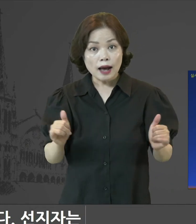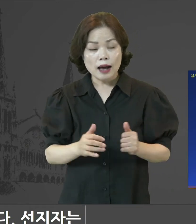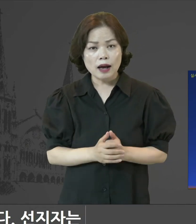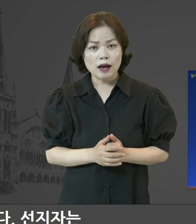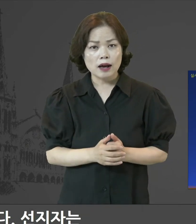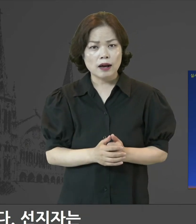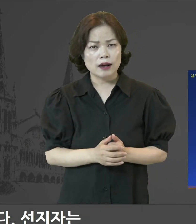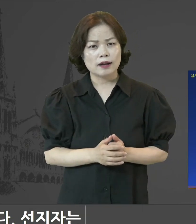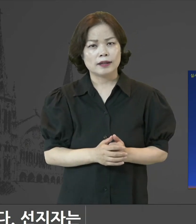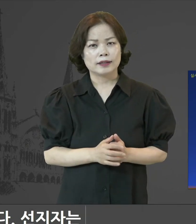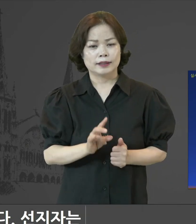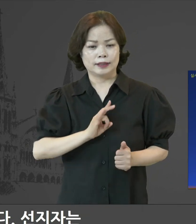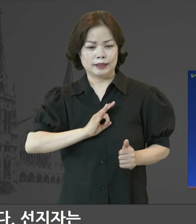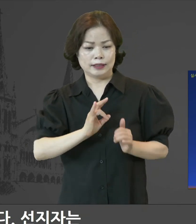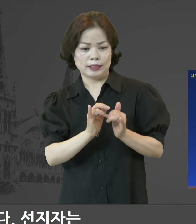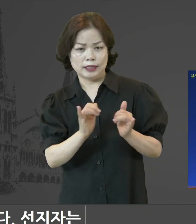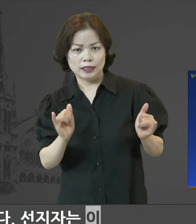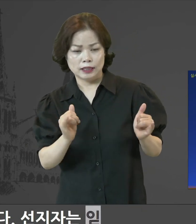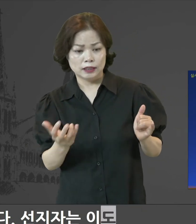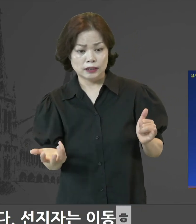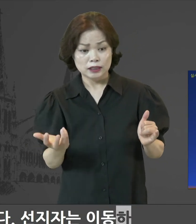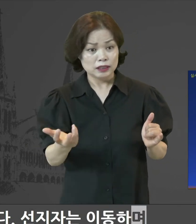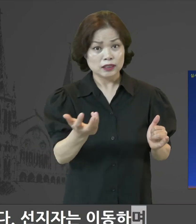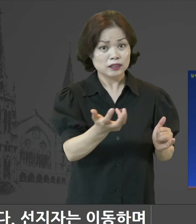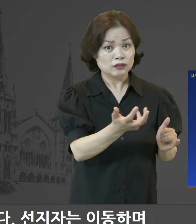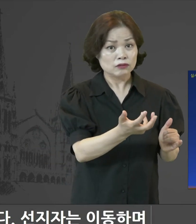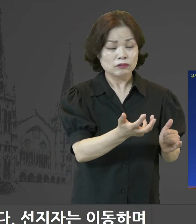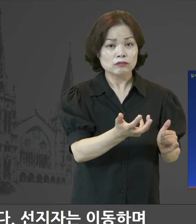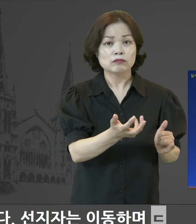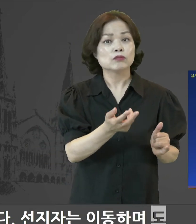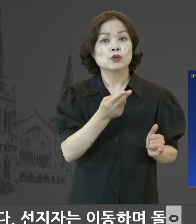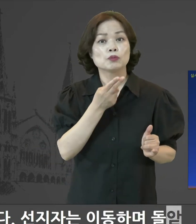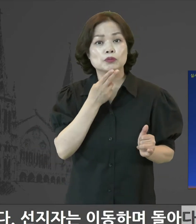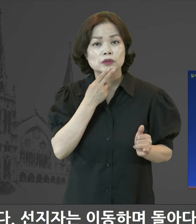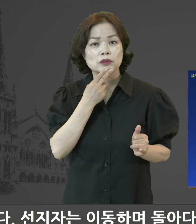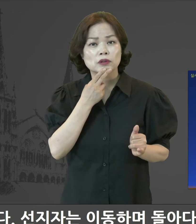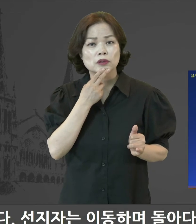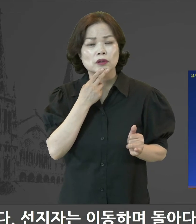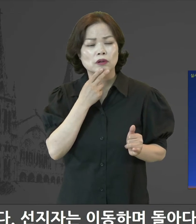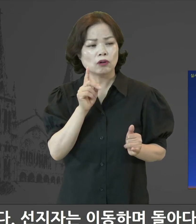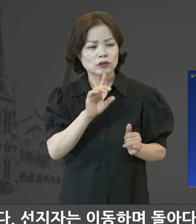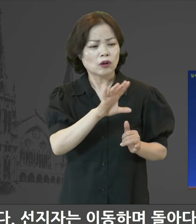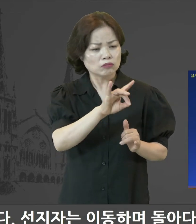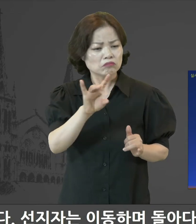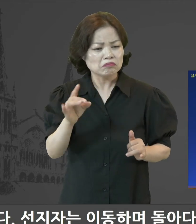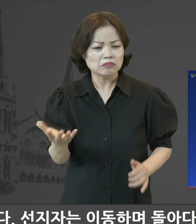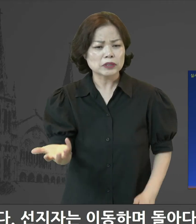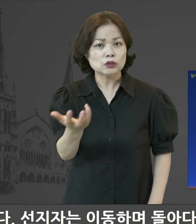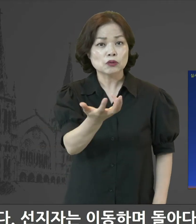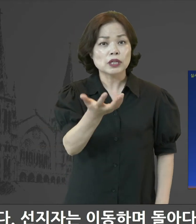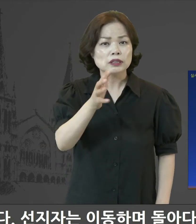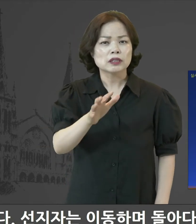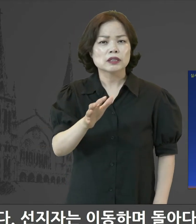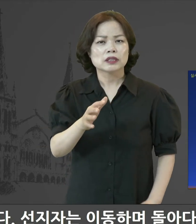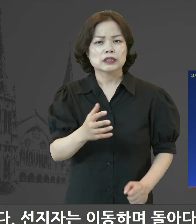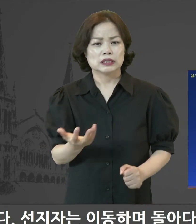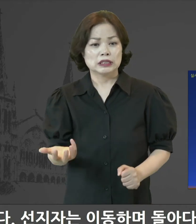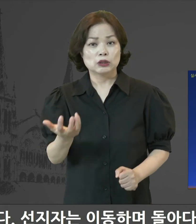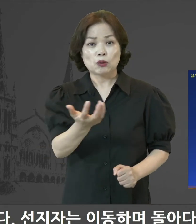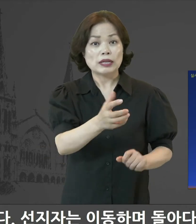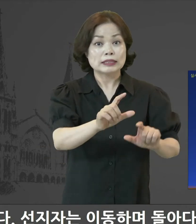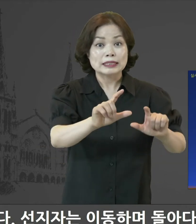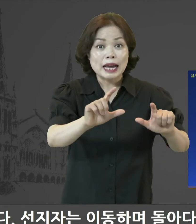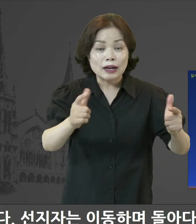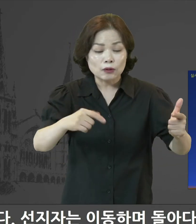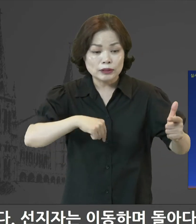많은 경우 그렇게 이동하며 돌아다니지 않아도 됐습니다. 어떤 경우에는 이동했어요. 근데 어떤 많은 경우는 이동하지 않고